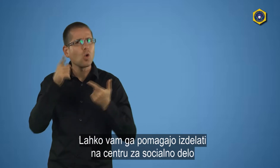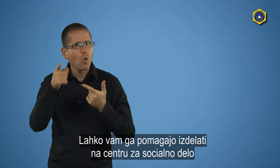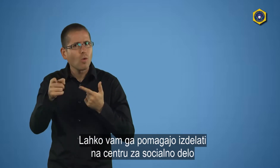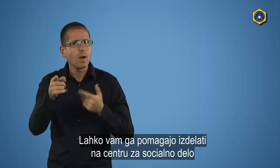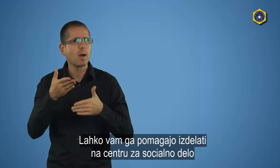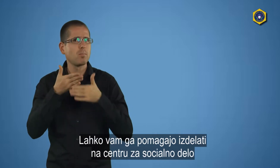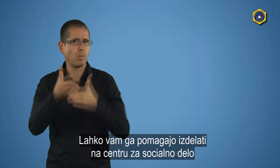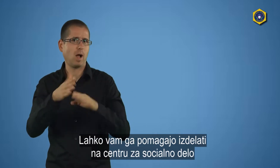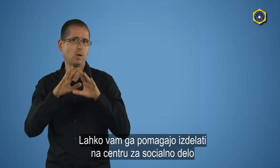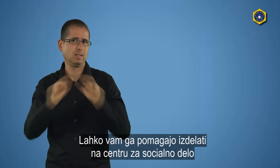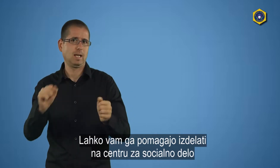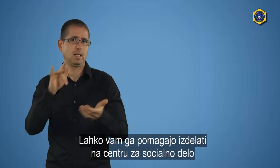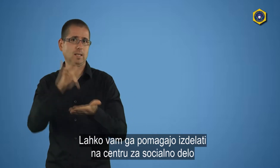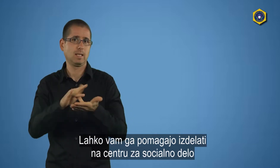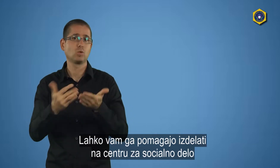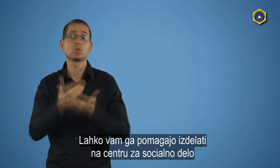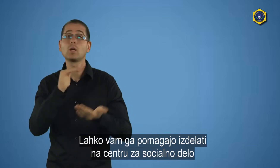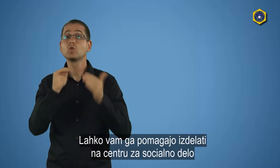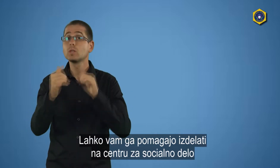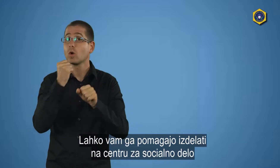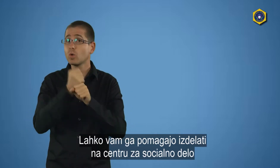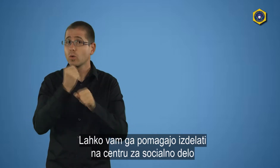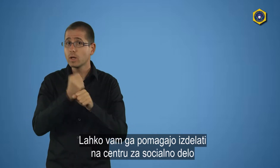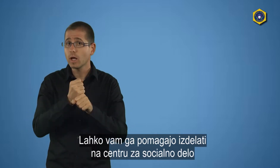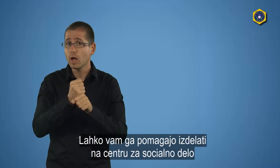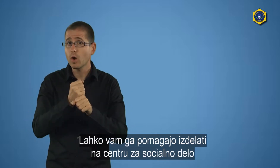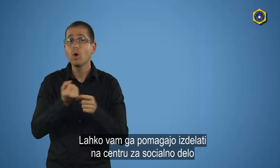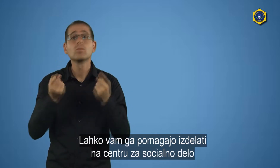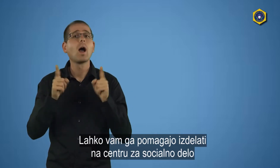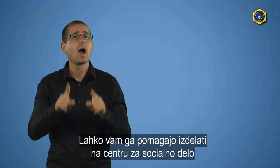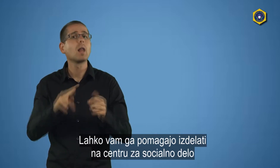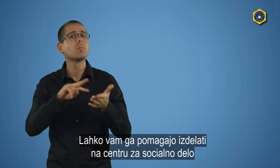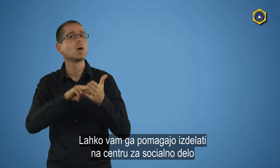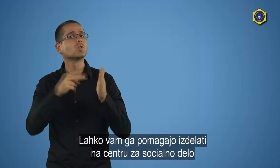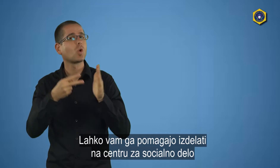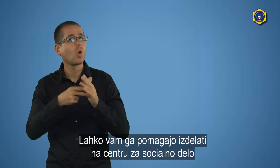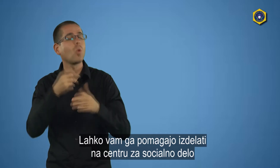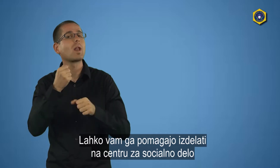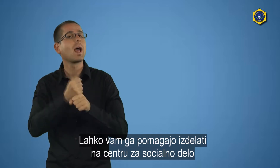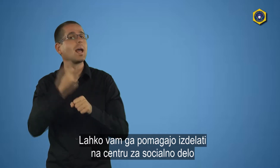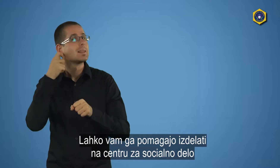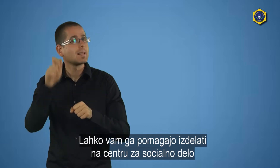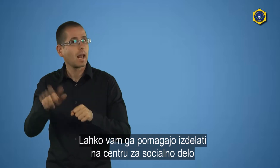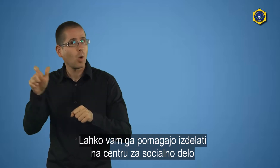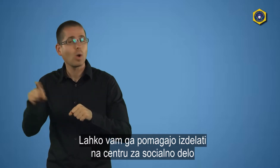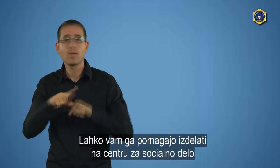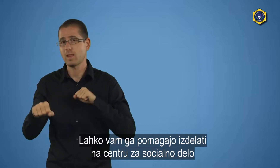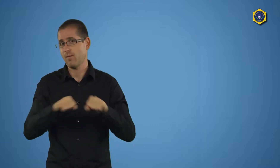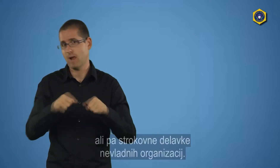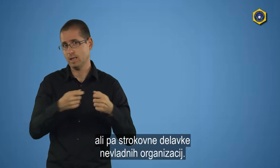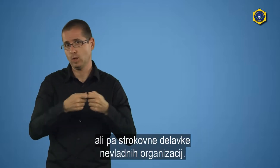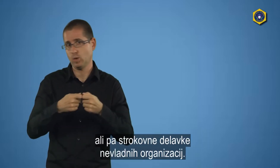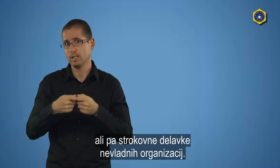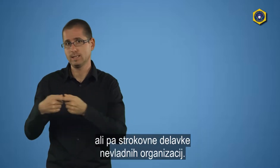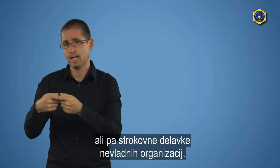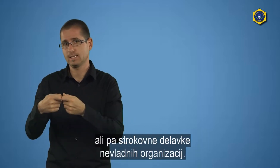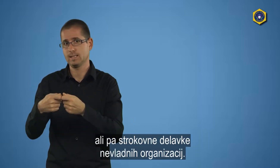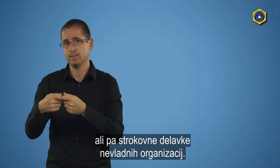Lahko vam ga pomagajo izdelati na Centru za socialno delo ali pa strokovne delavke nevladnih organizacij.